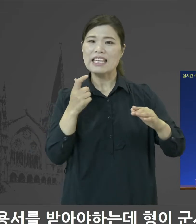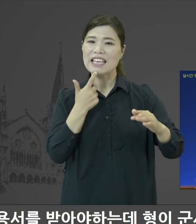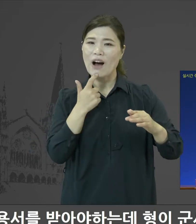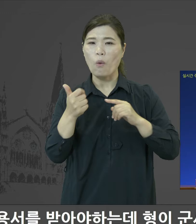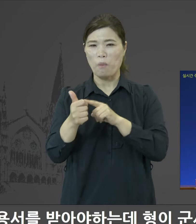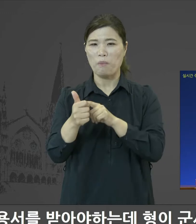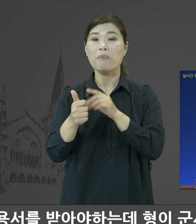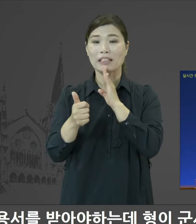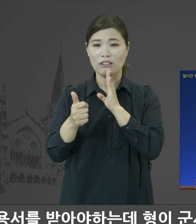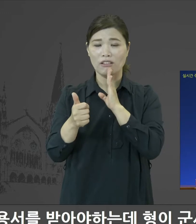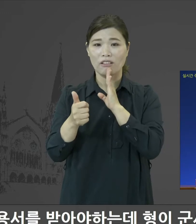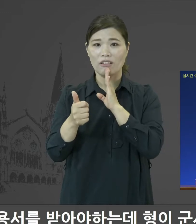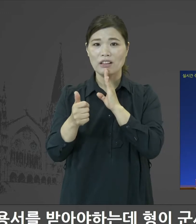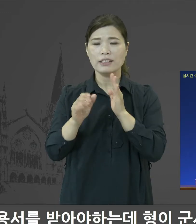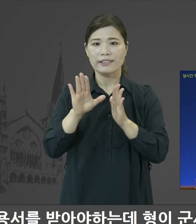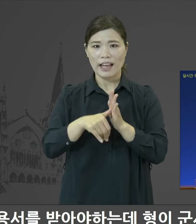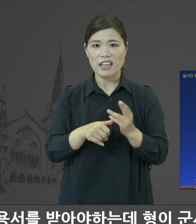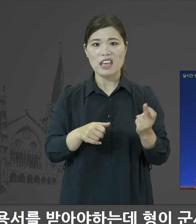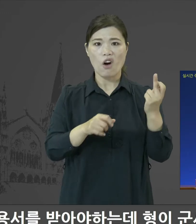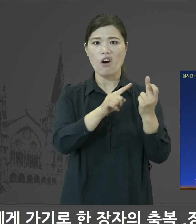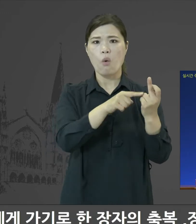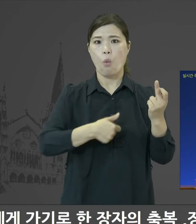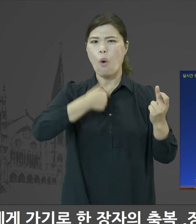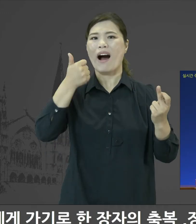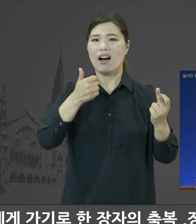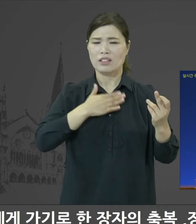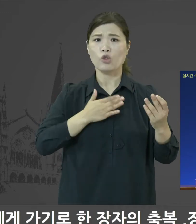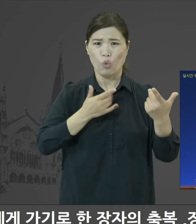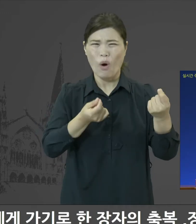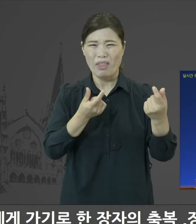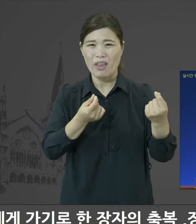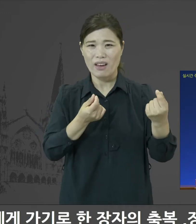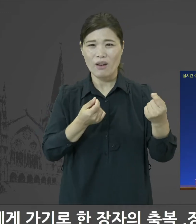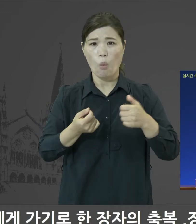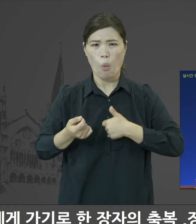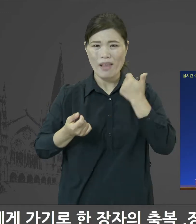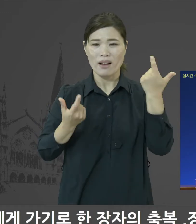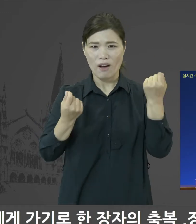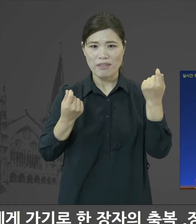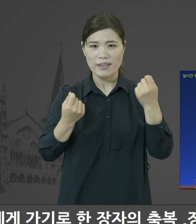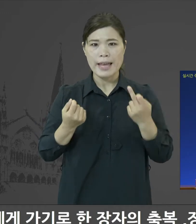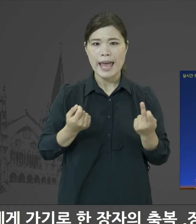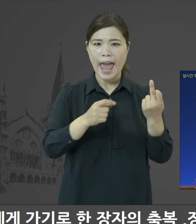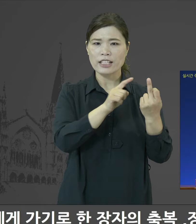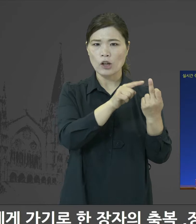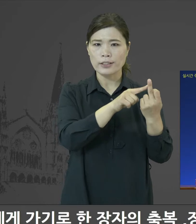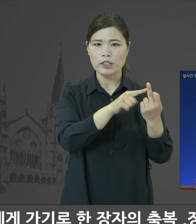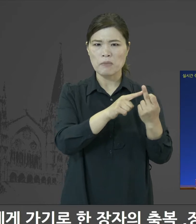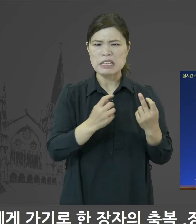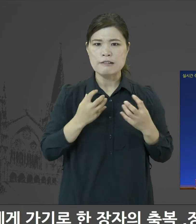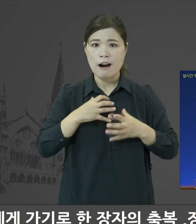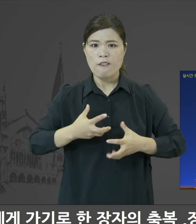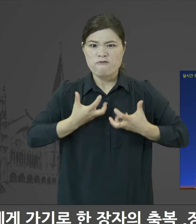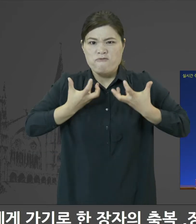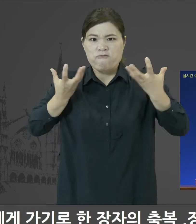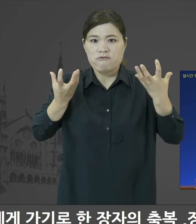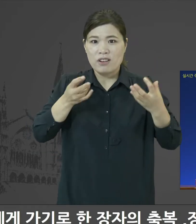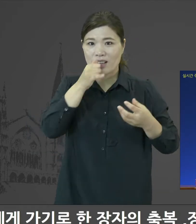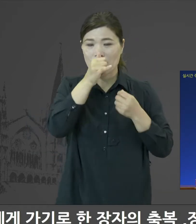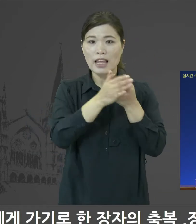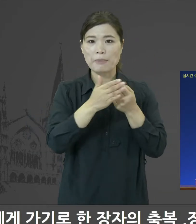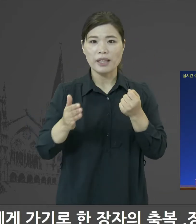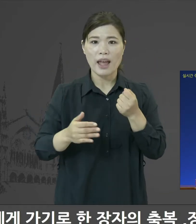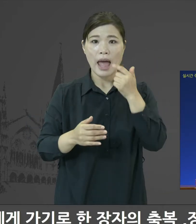계실 것입니다. 그때 형이 화가 났죠. 저 같아도 화가 났을 것 같아요. 에서는 조금 더 다혈질적인 인물이라